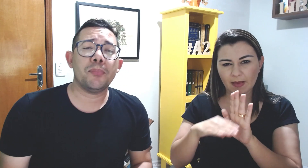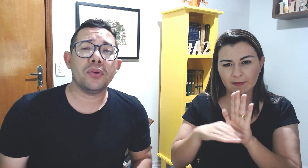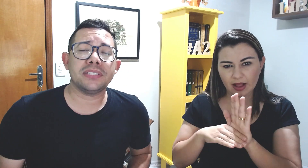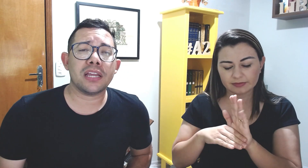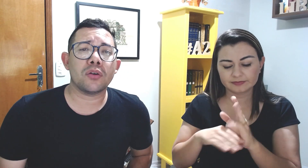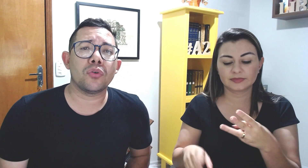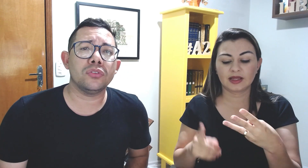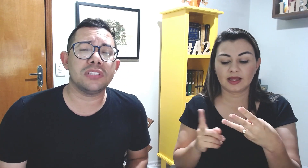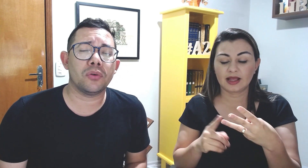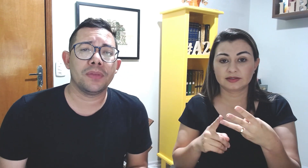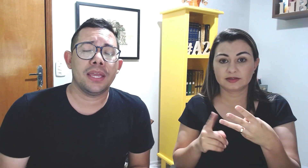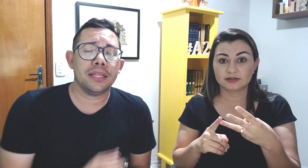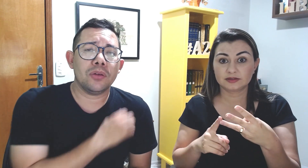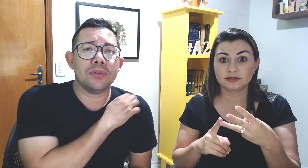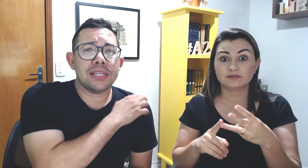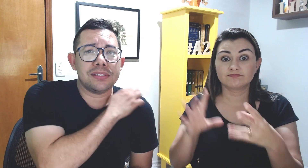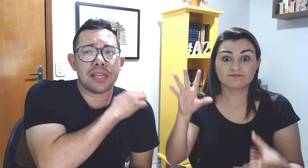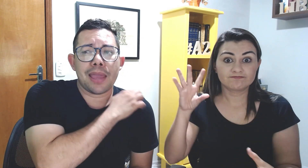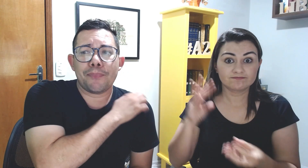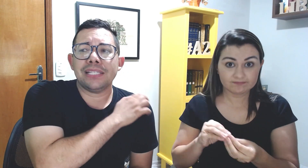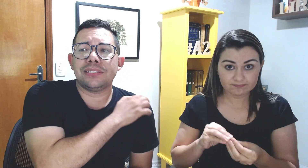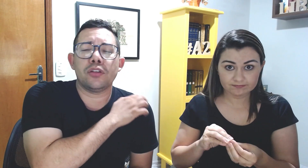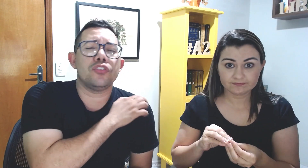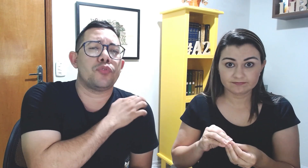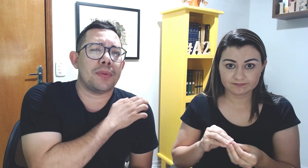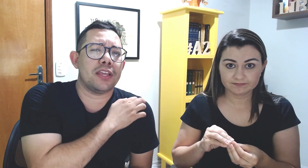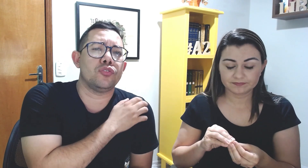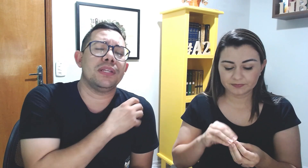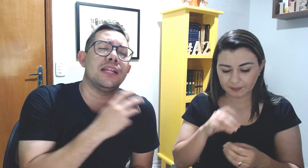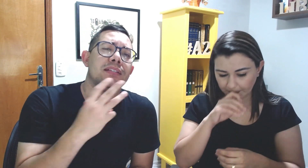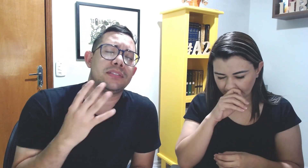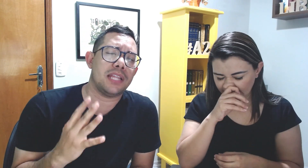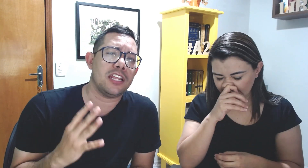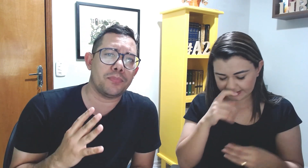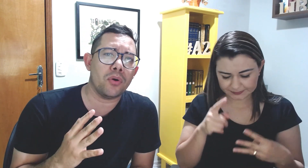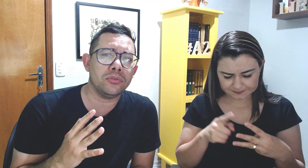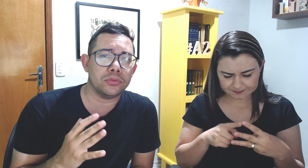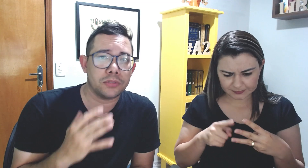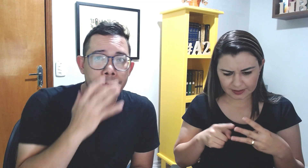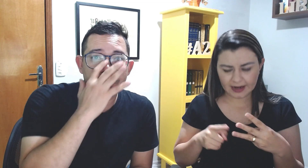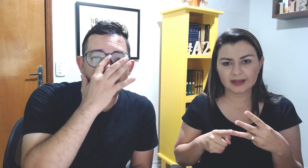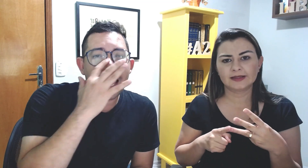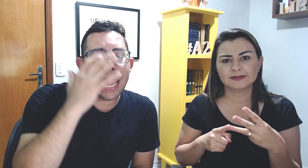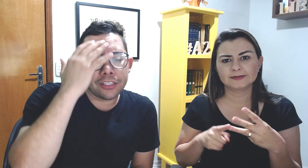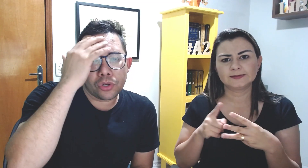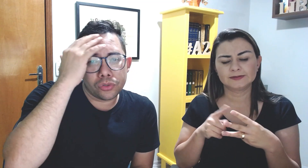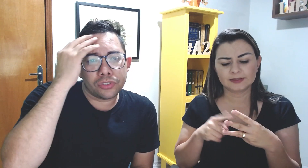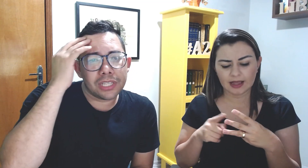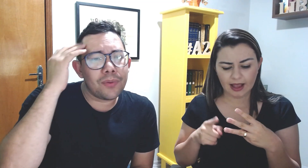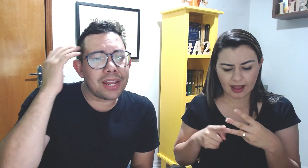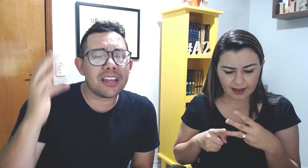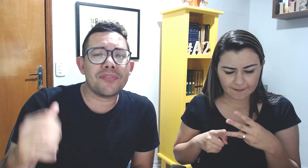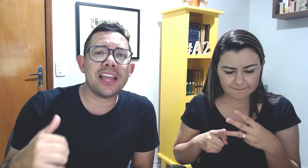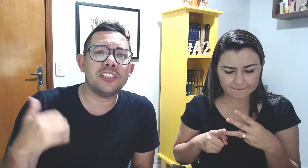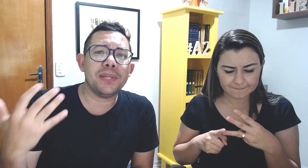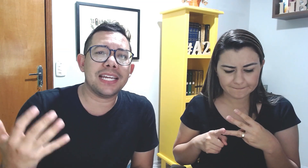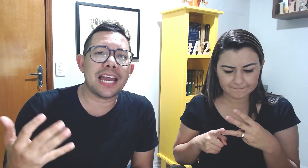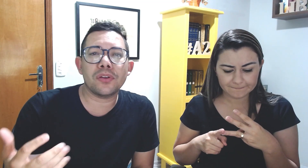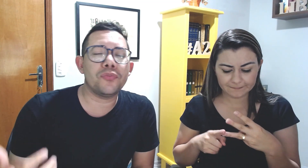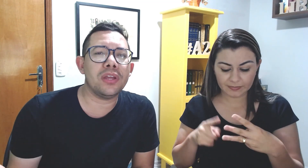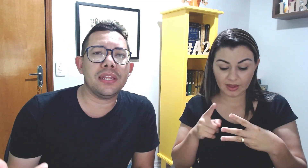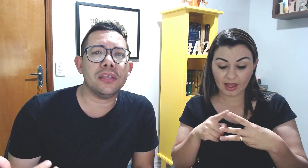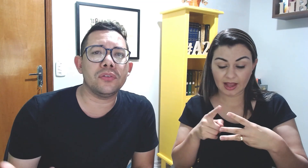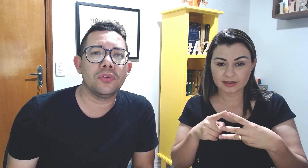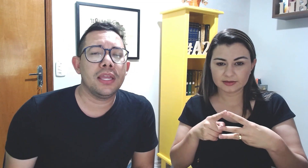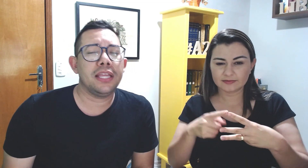E depois tem a conclusão. Então, pensando de forma resumida nesses 3 pontos, a introdução ela já vai explicar